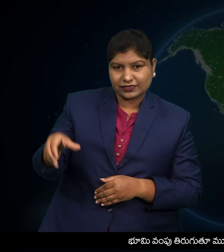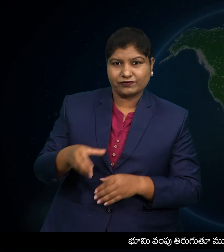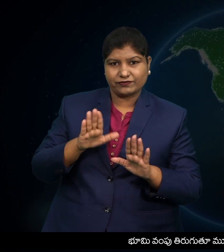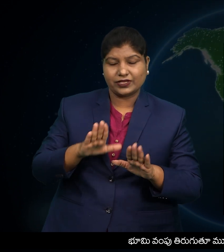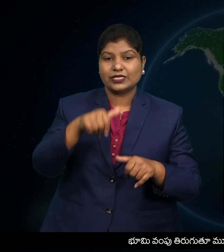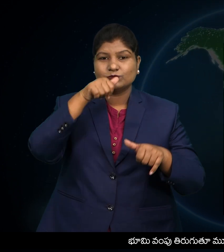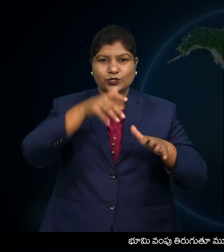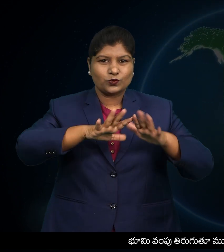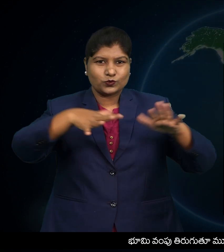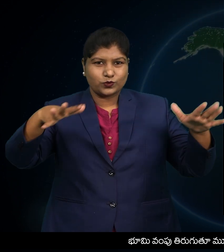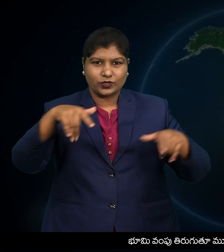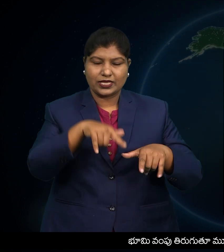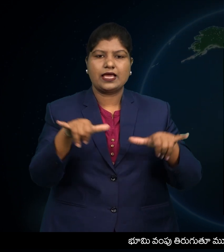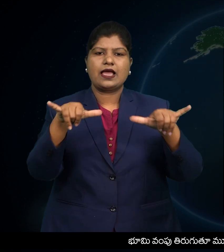ఉన్న ప్రాంతం.